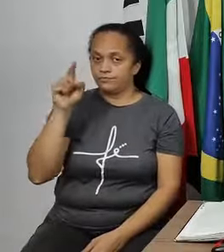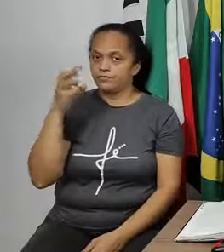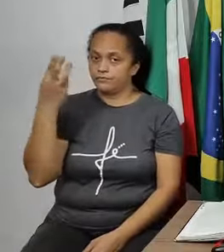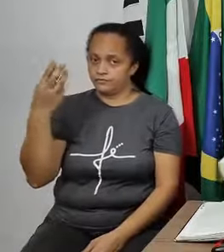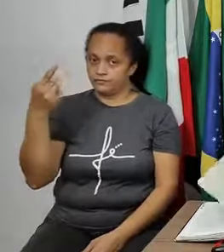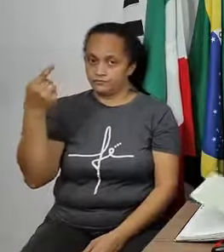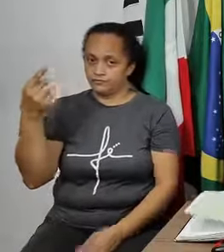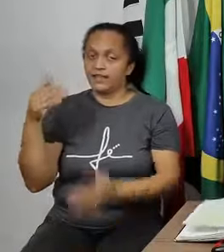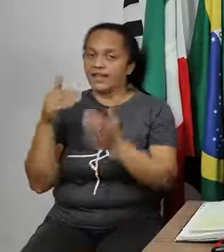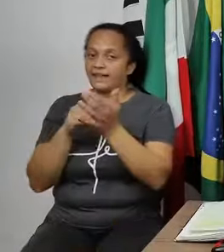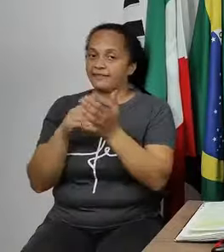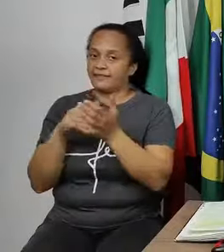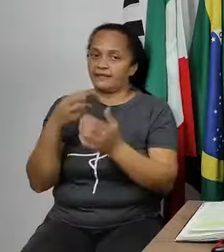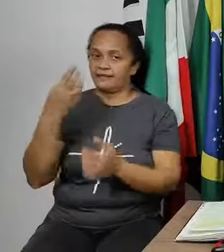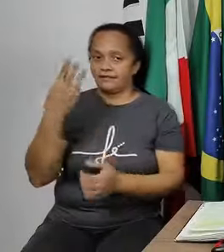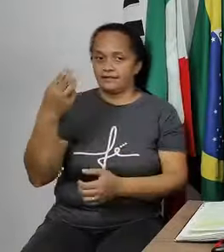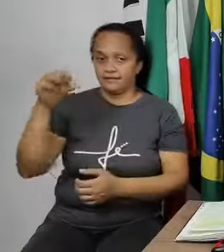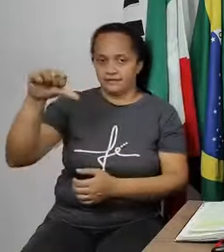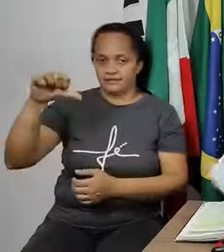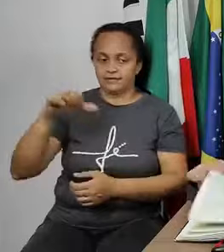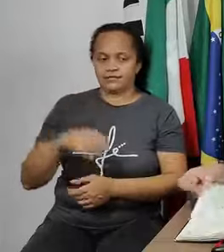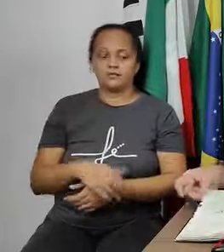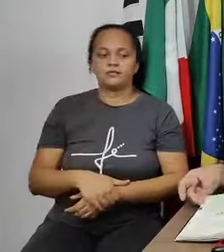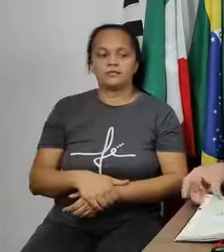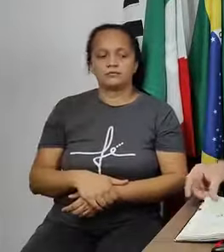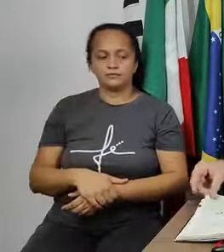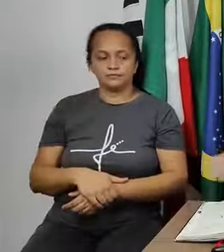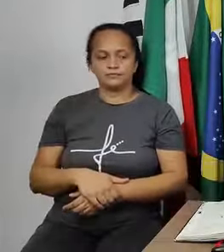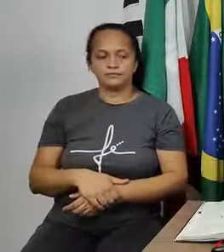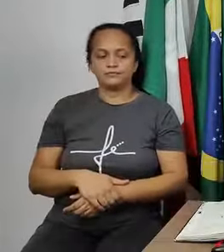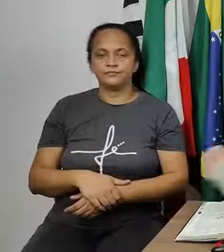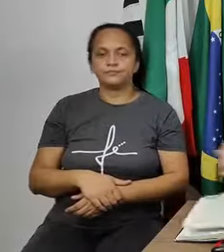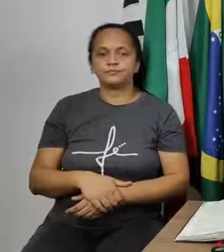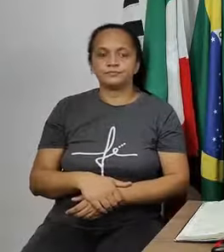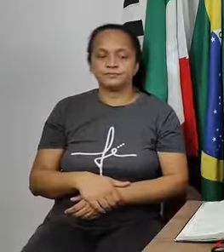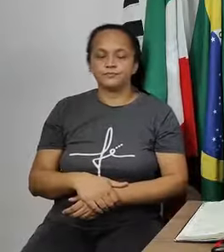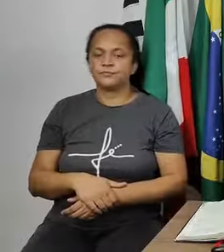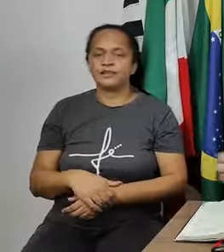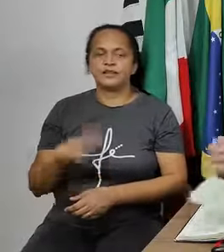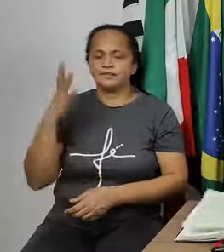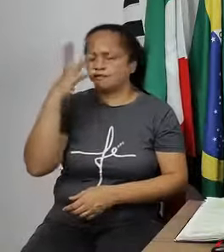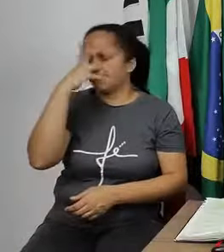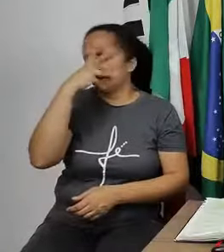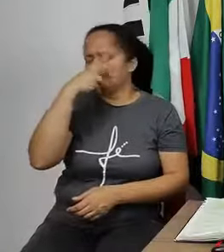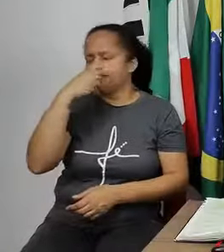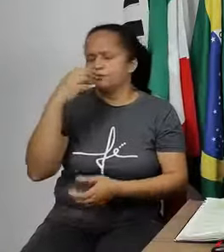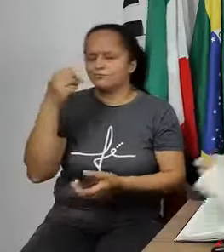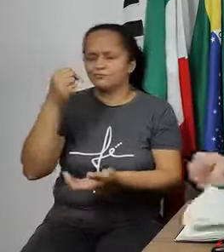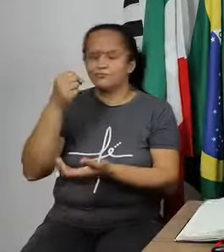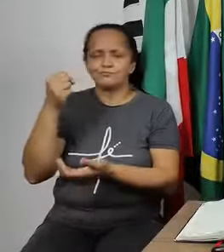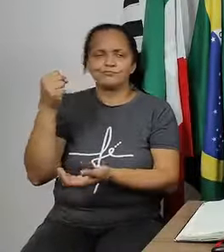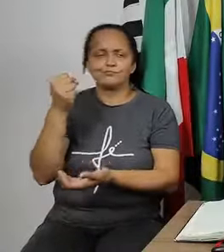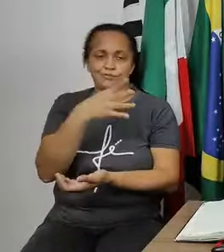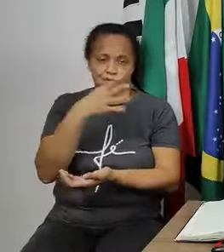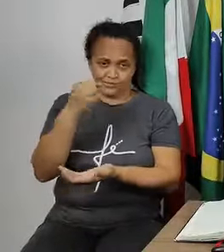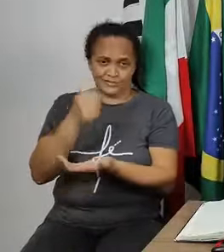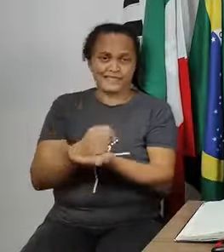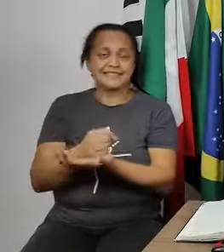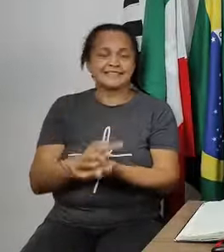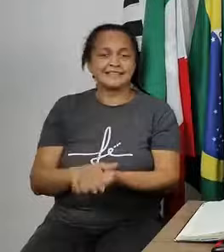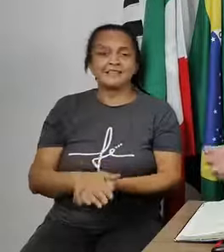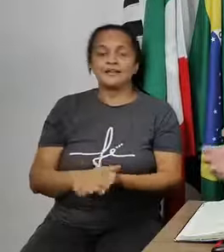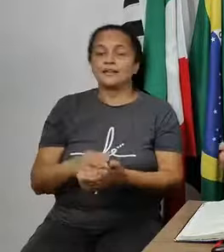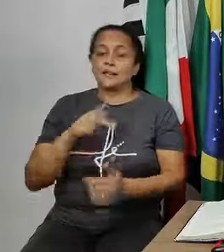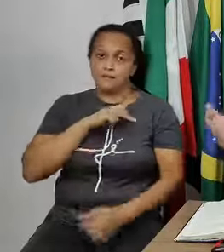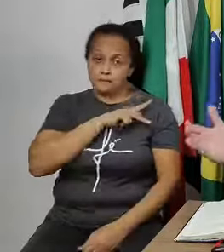ao 39, um dos textos mais lindos do Novo Testamento, escrito pelo apóstolo Paulo,